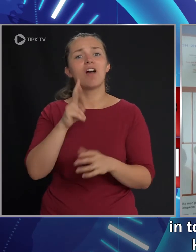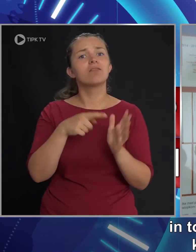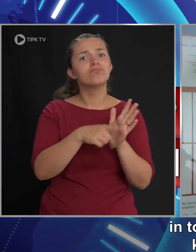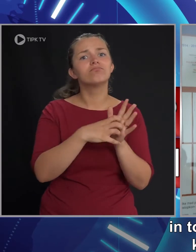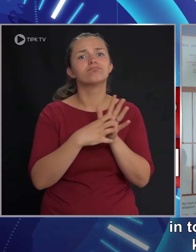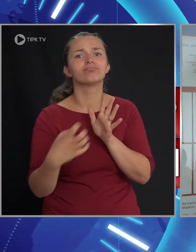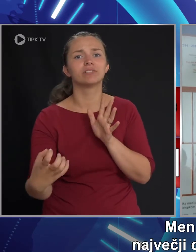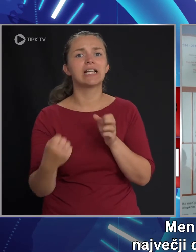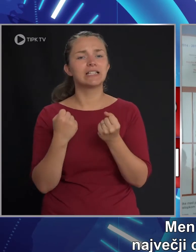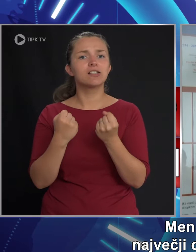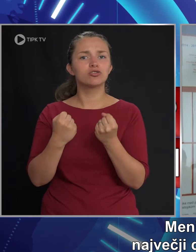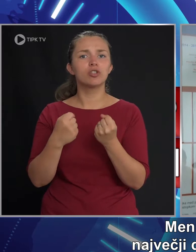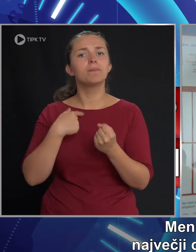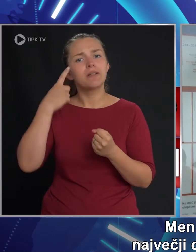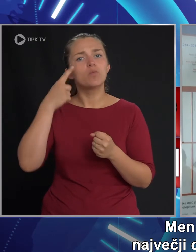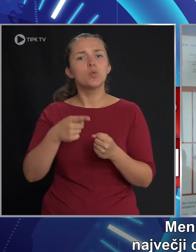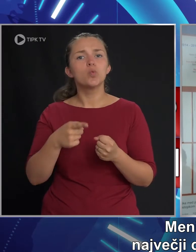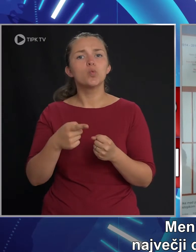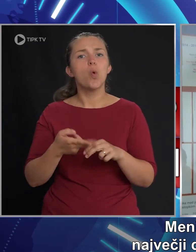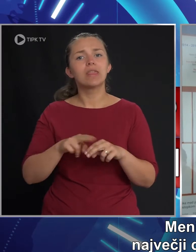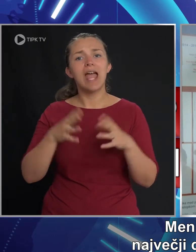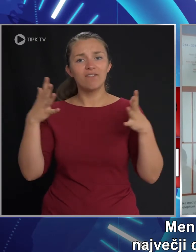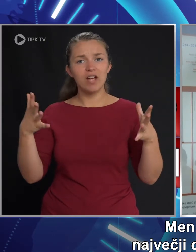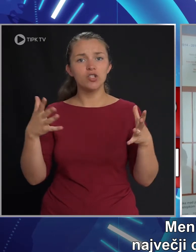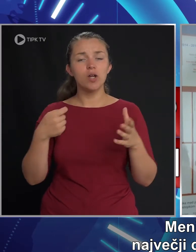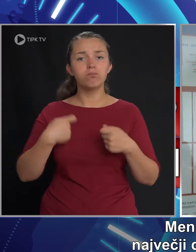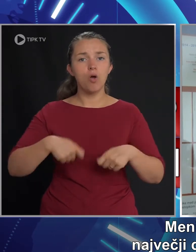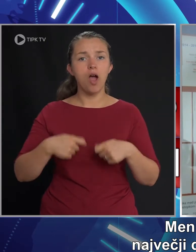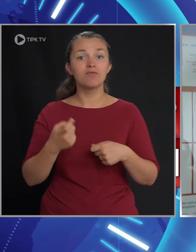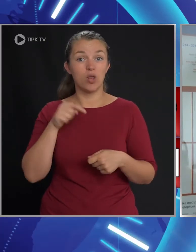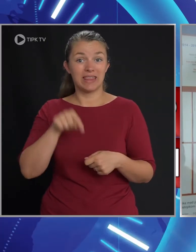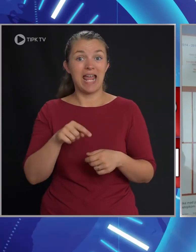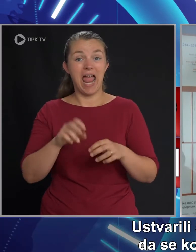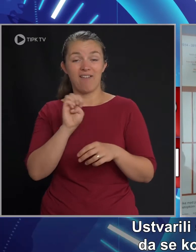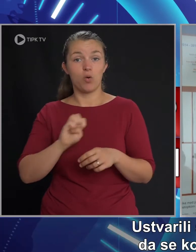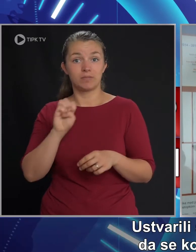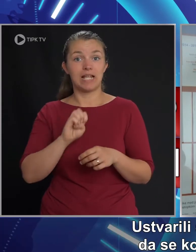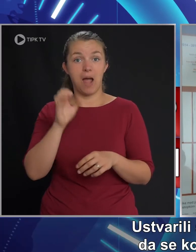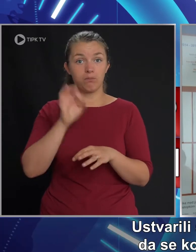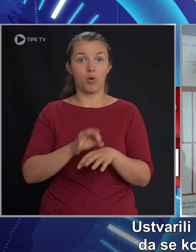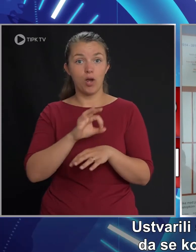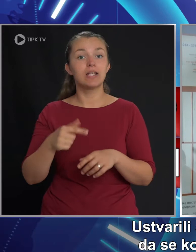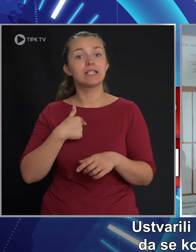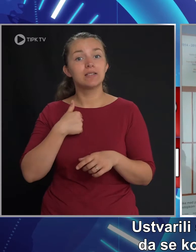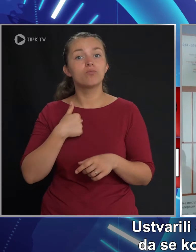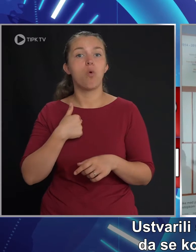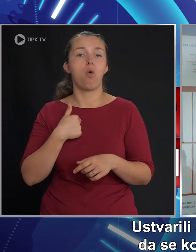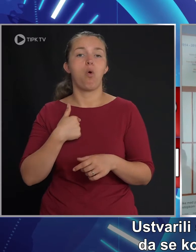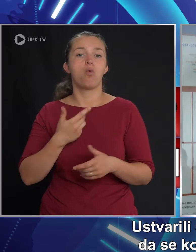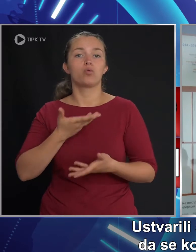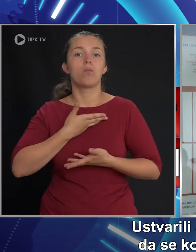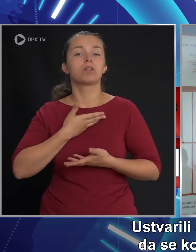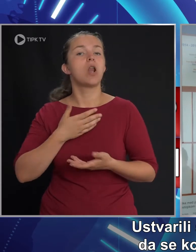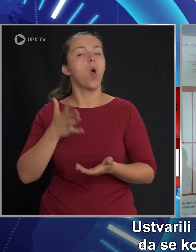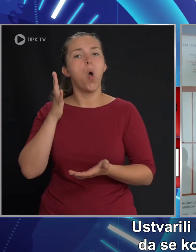prijateljstvo traje. Mislim da je najveće bogatstvo od ovog evropskog projekta da smo mi